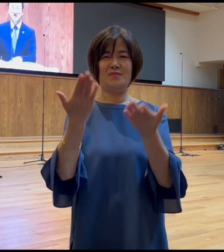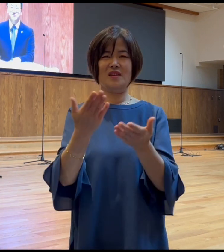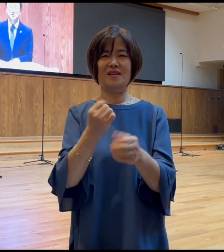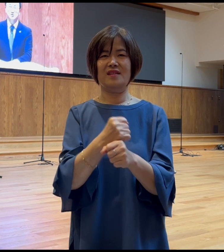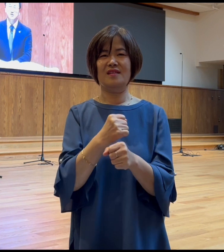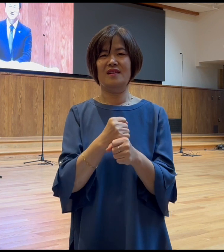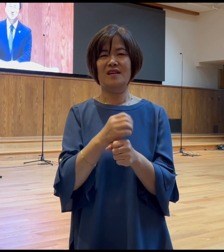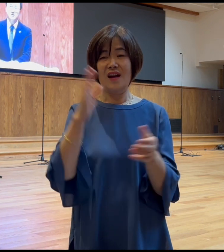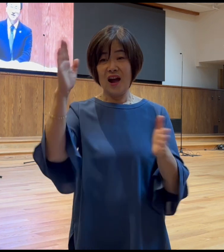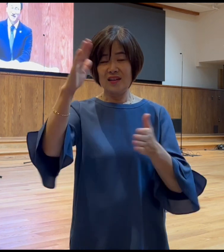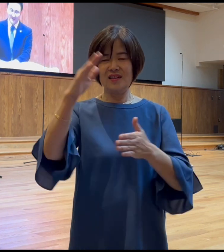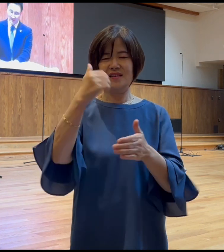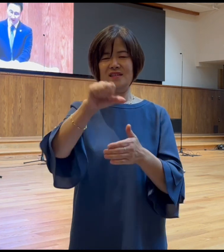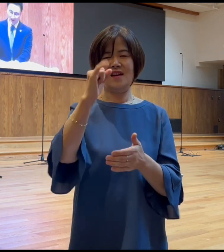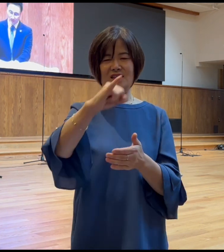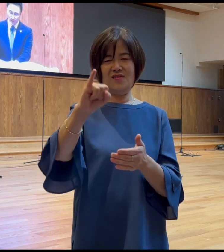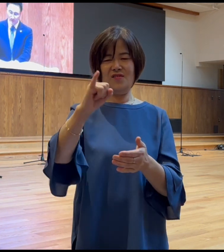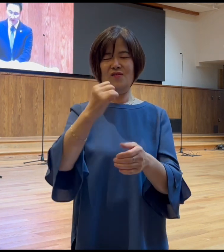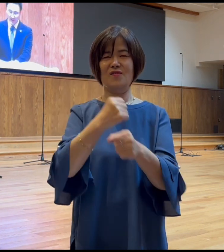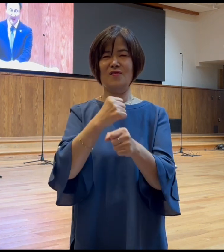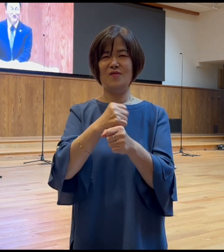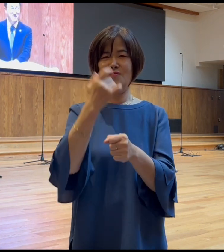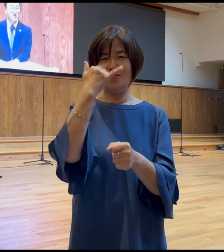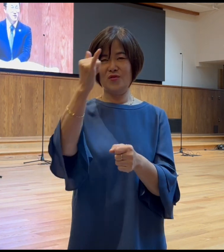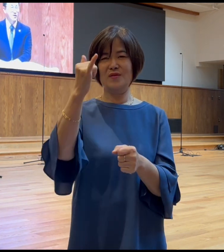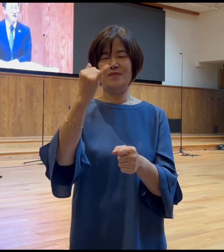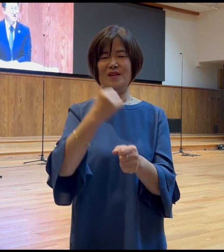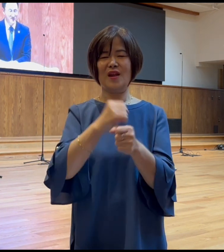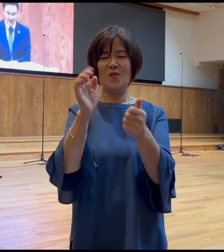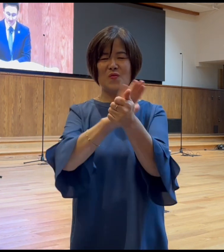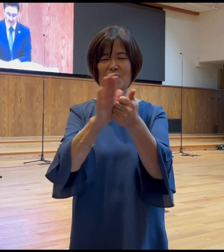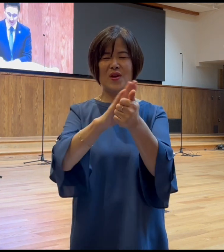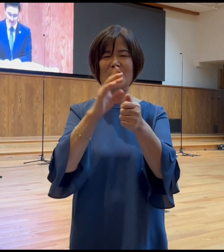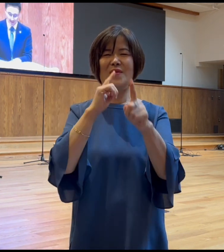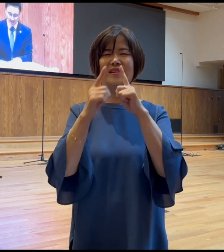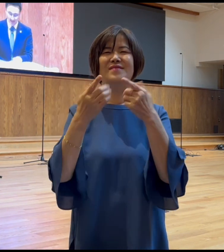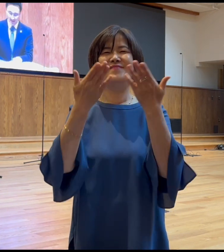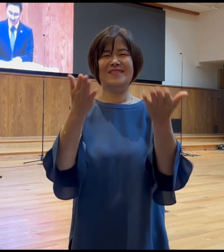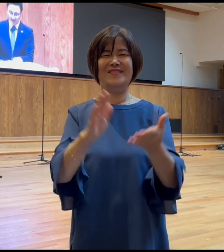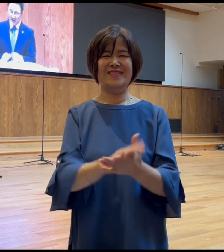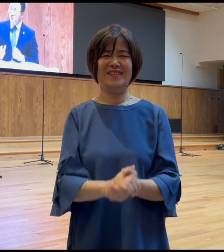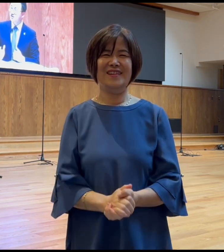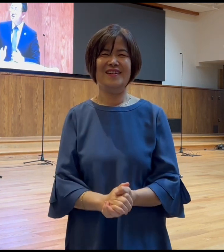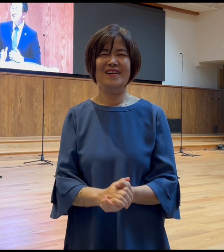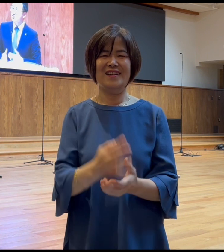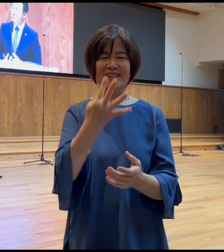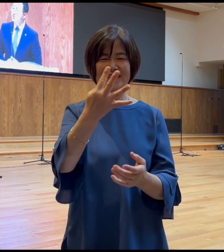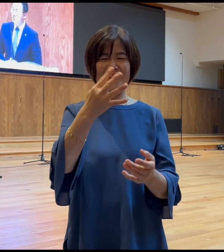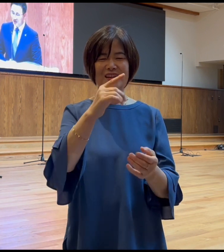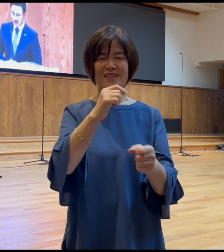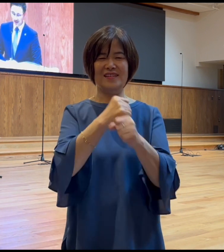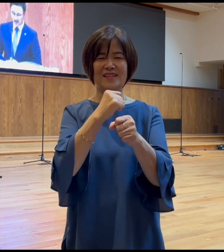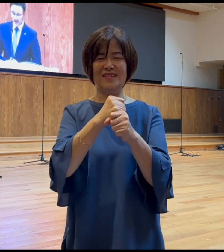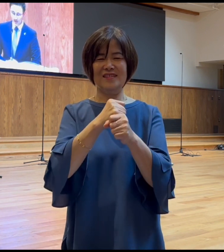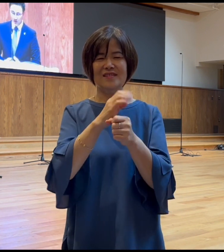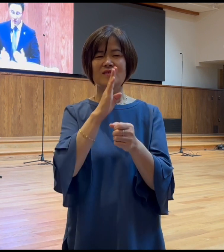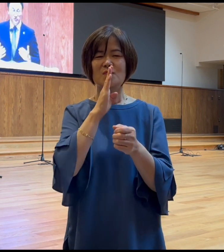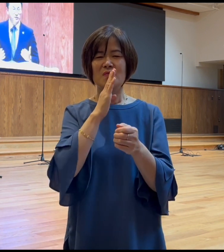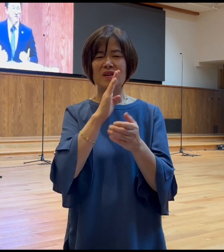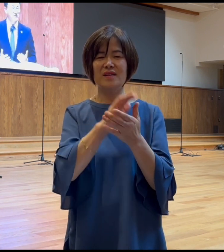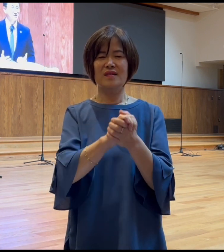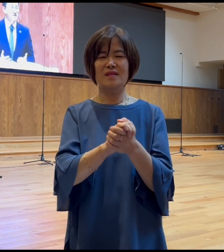사춘기 자녀를 둔 우리 부모님들에게 위로의 말씀을 드립니다. 사춘기 손주를 두신